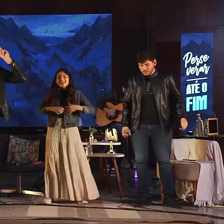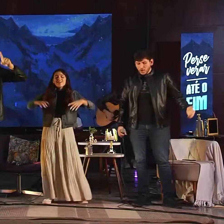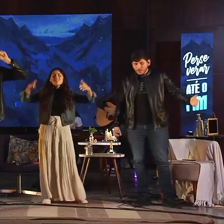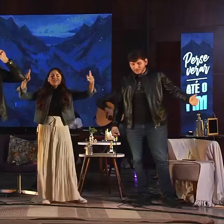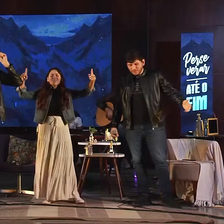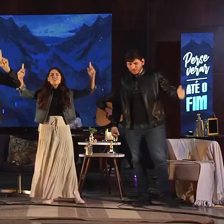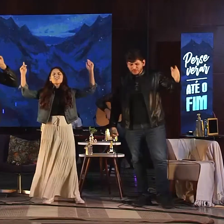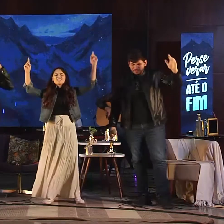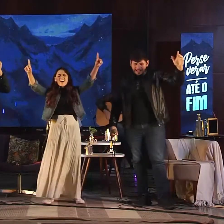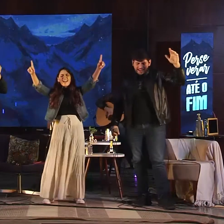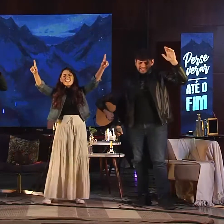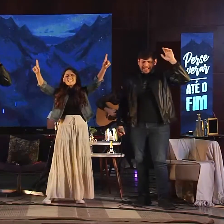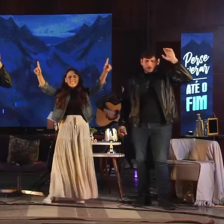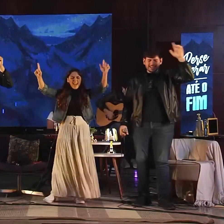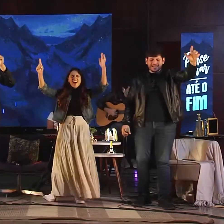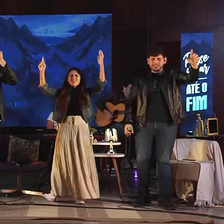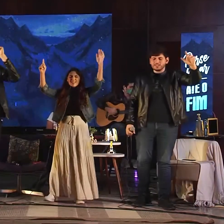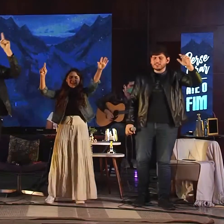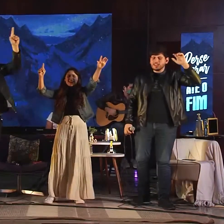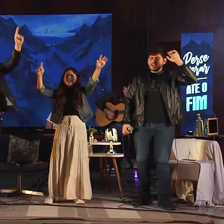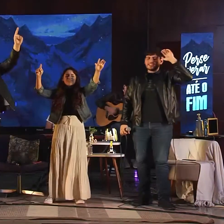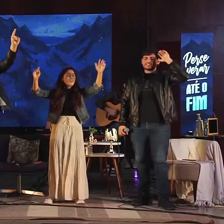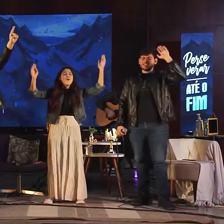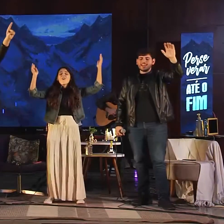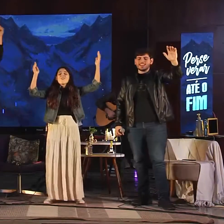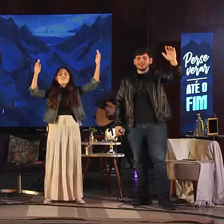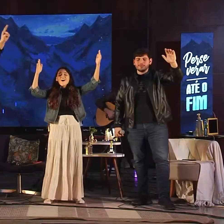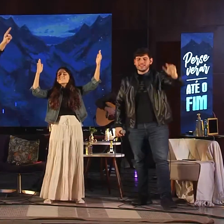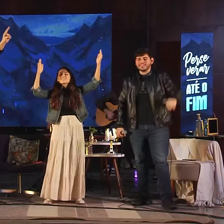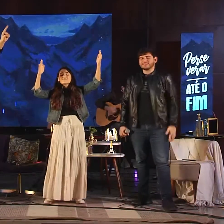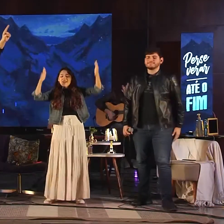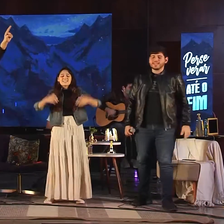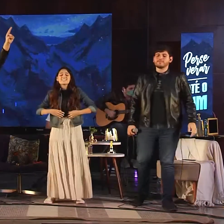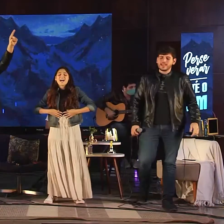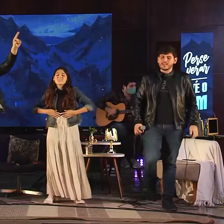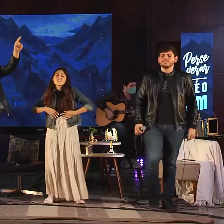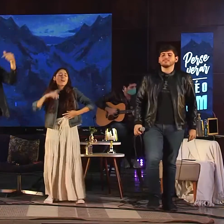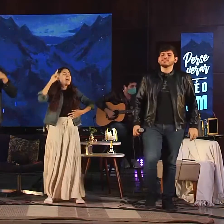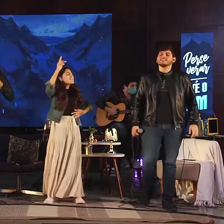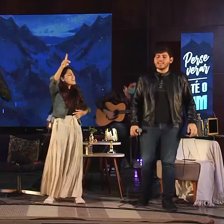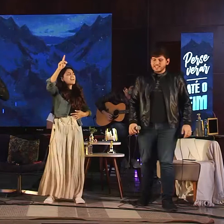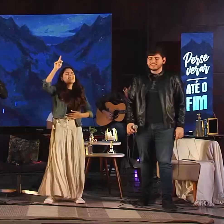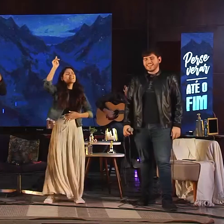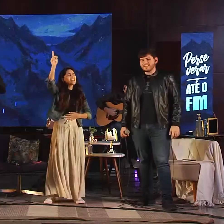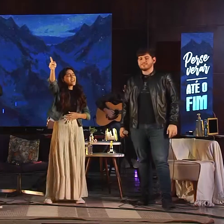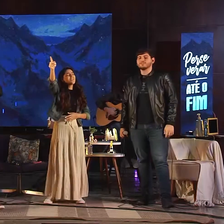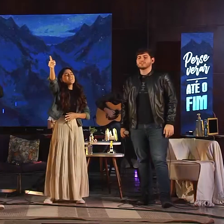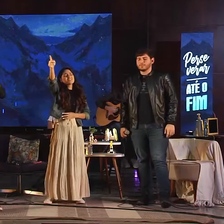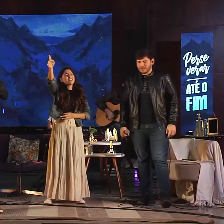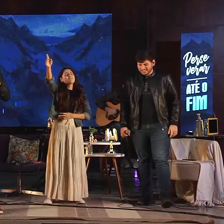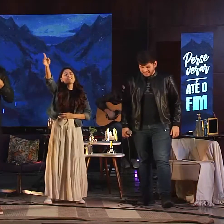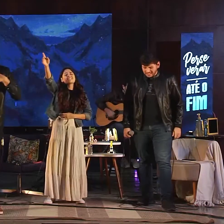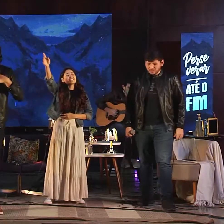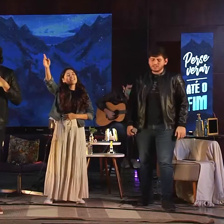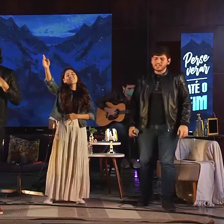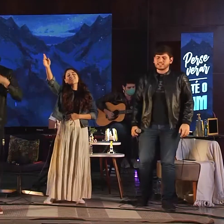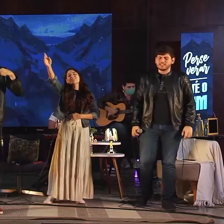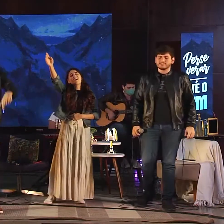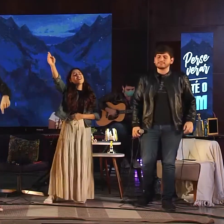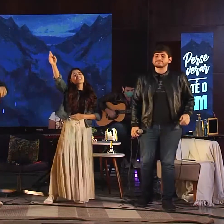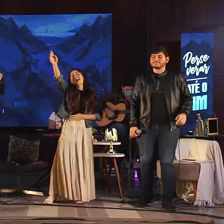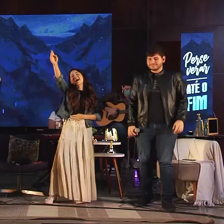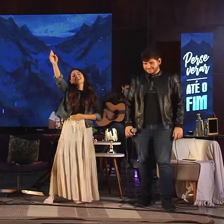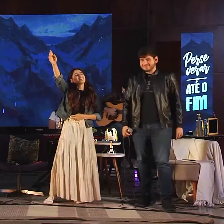Grita! Dos vales é o lírio, o forte mediador, nele eu tenho o que